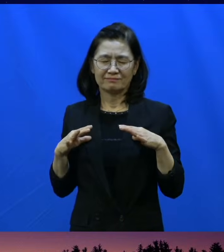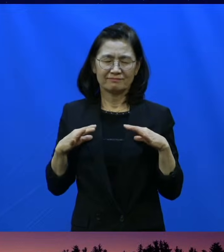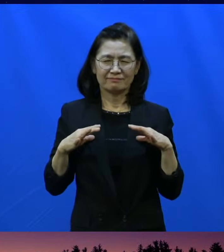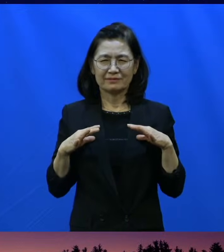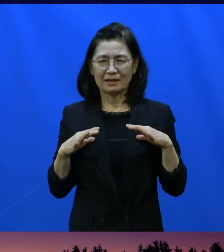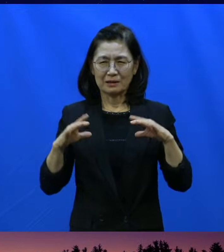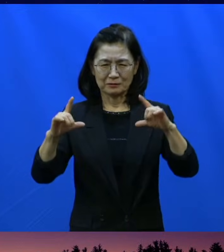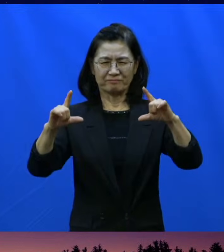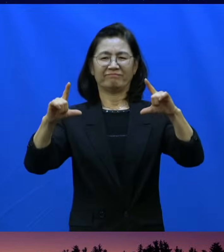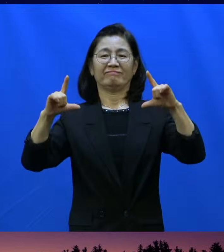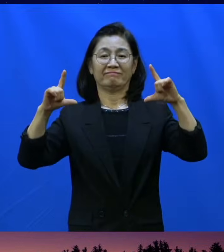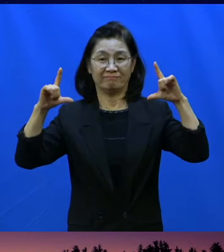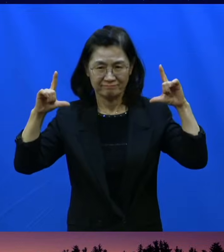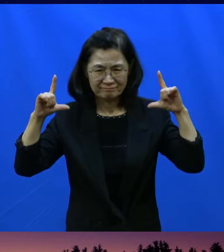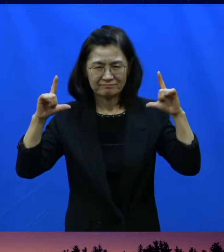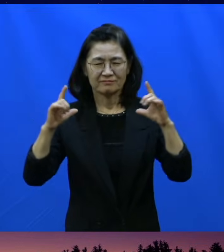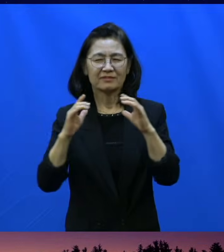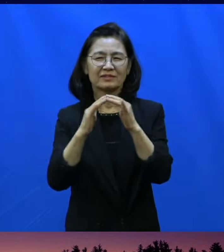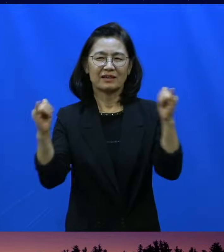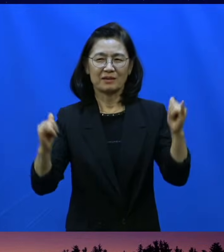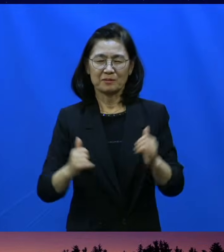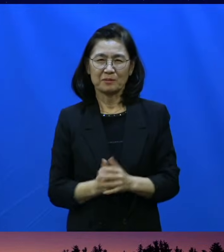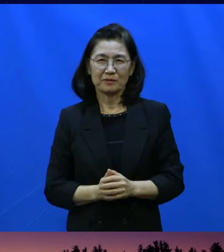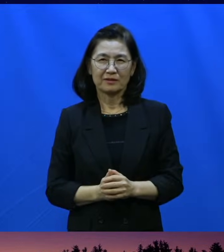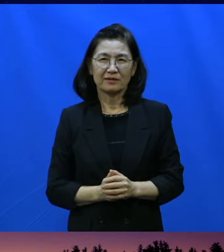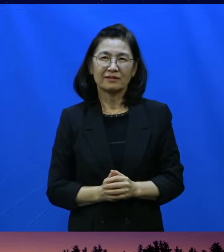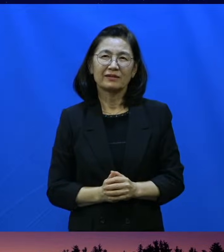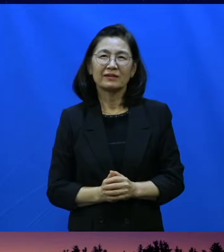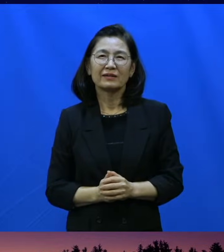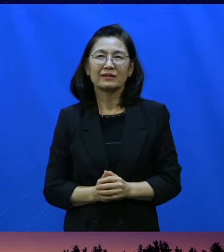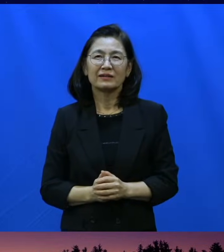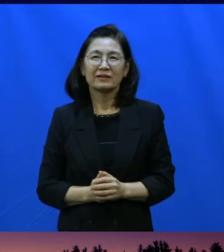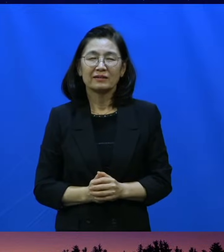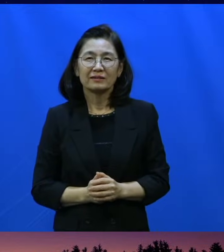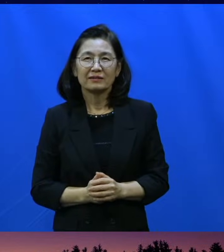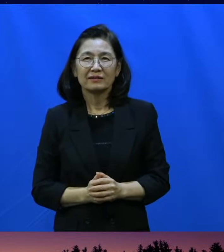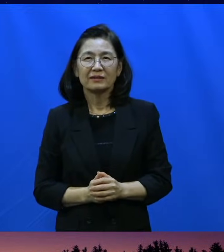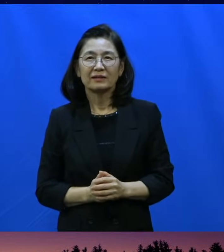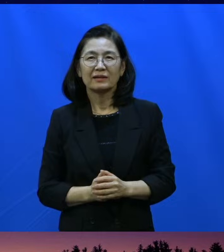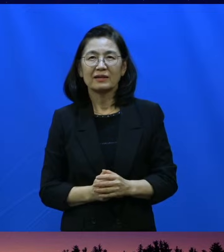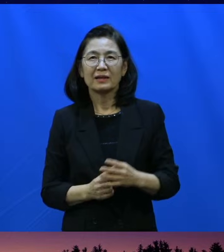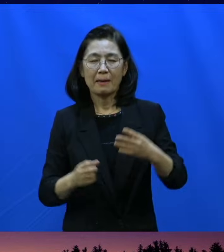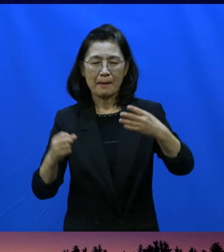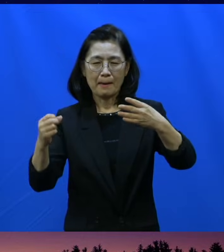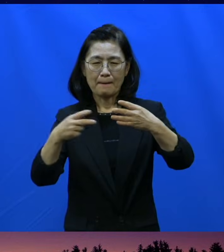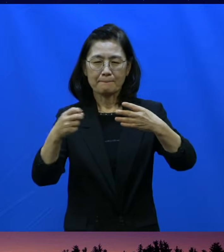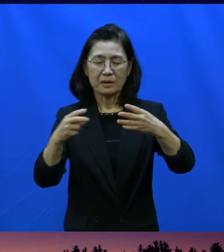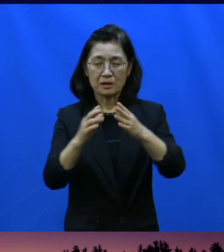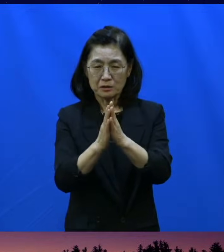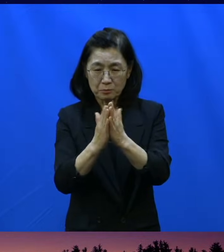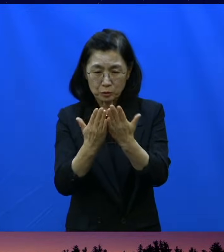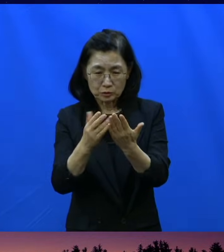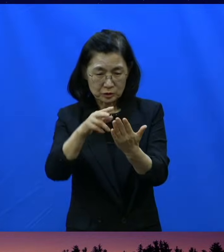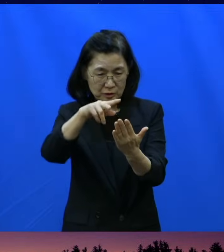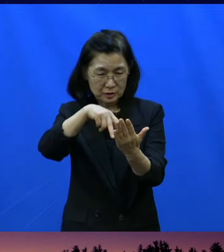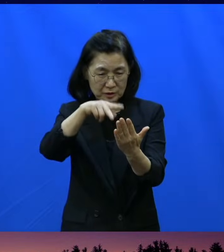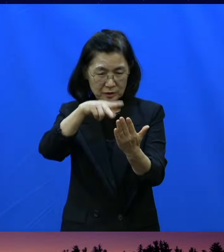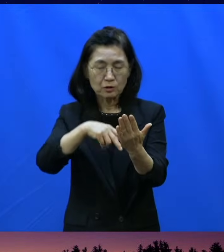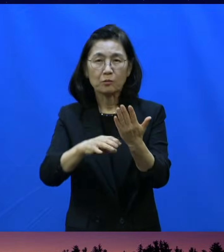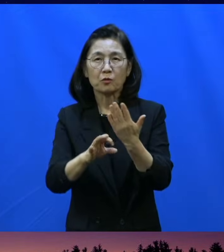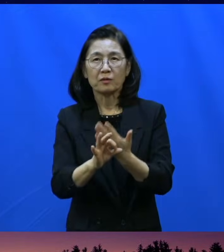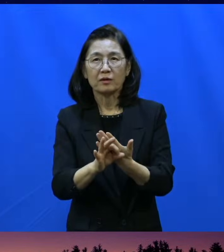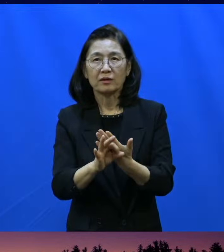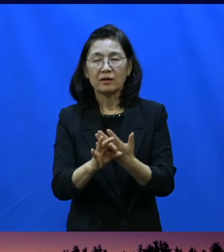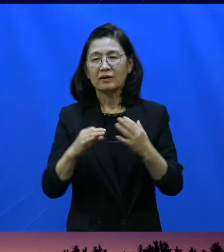사람이에요. 자기 커리어들, 그죠? 빌립보스도 과거에 그 바울의 커리어가